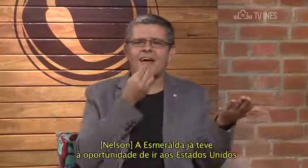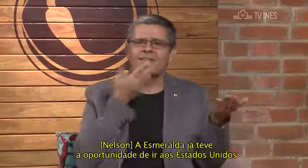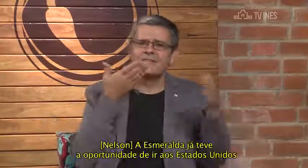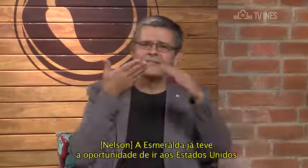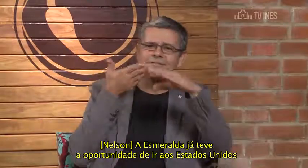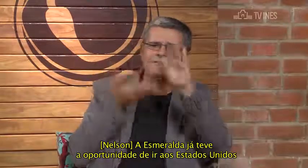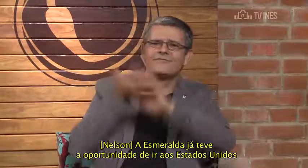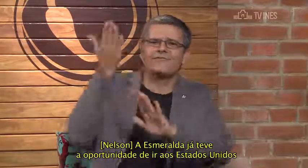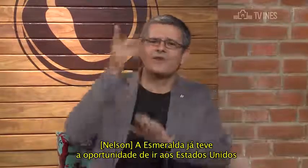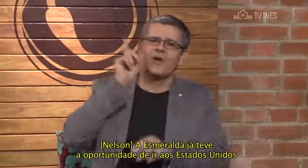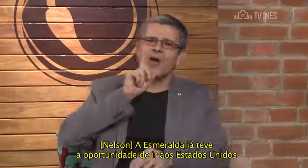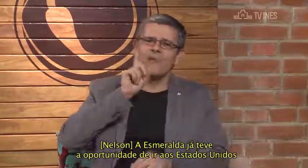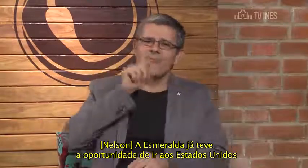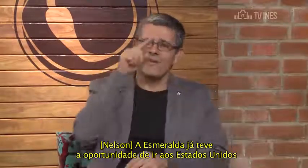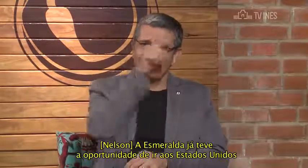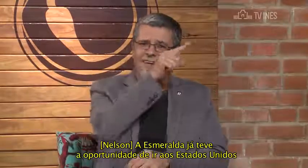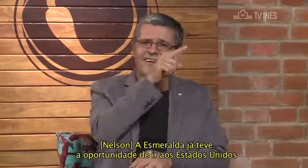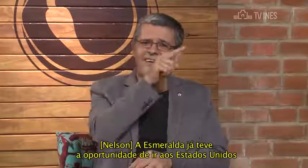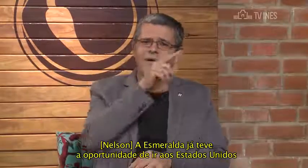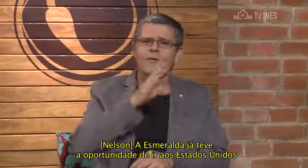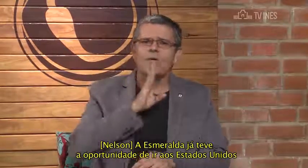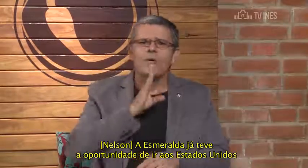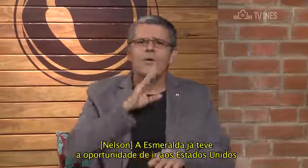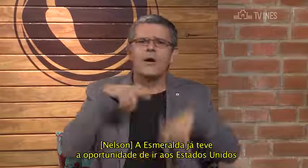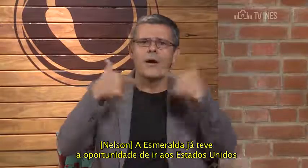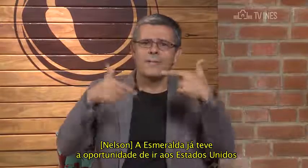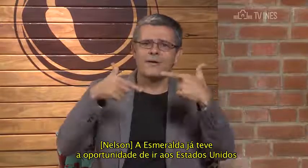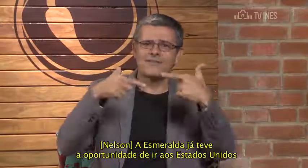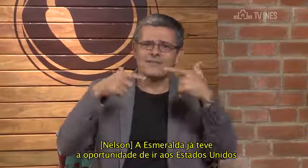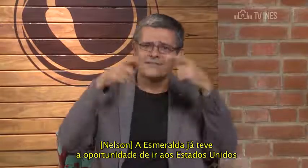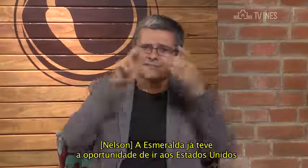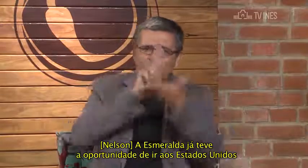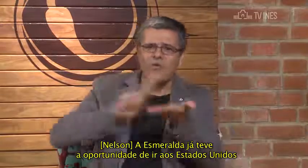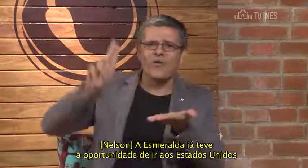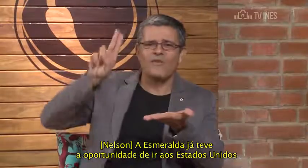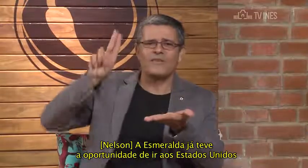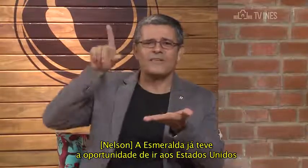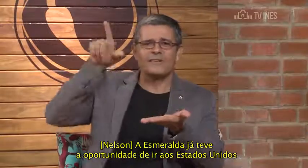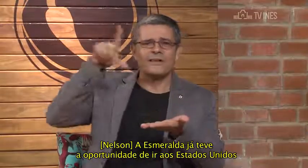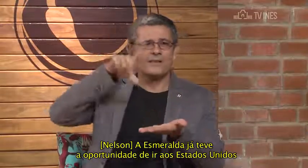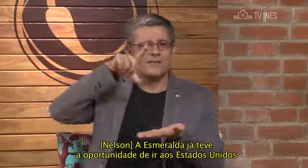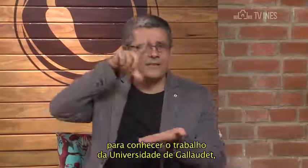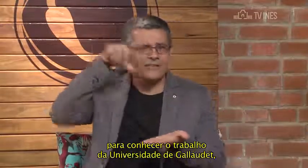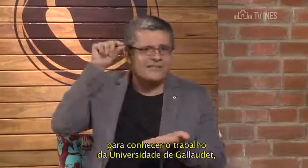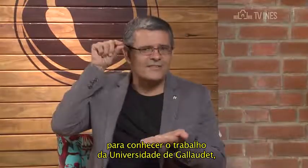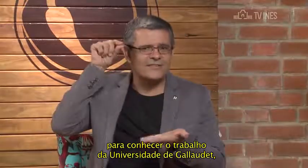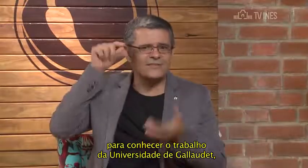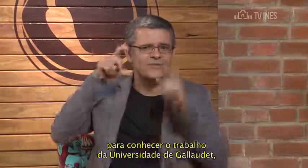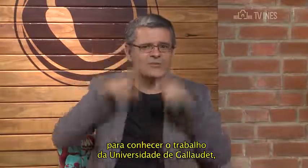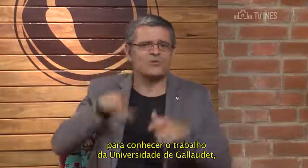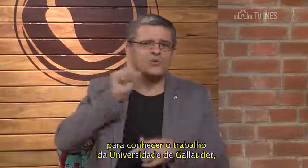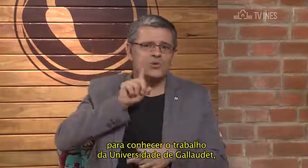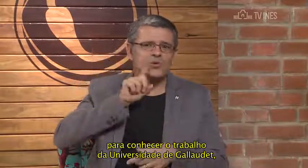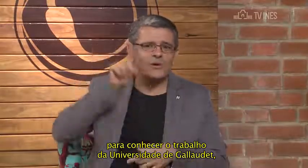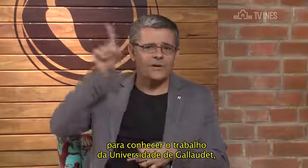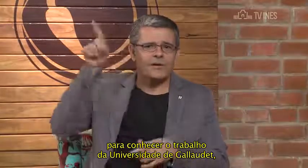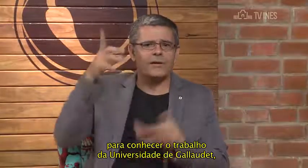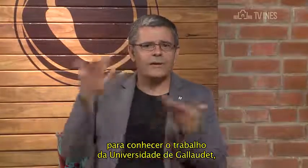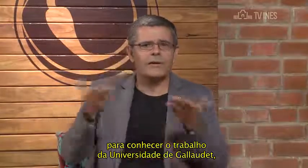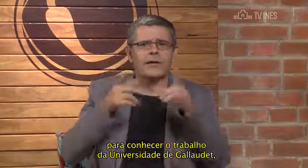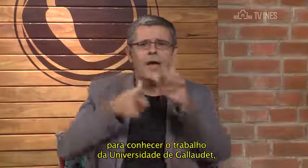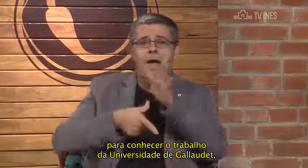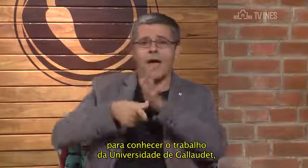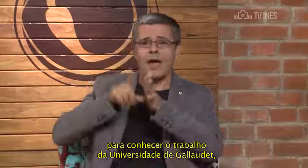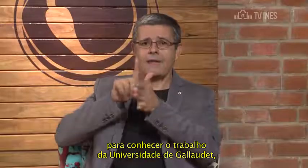A Esmeralda Já teve A oportunidade De ir Aos Estados Unidos Para conhecer O trabalho